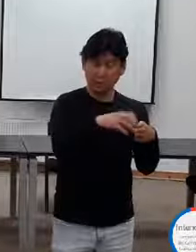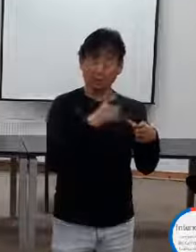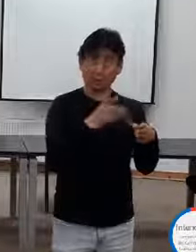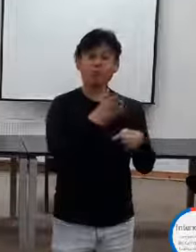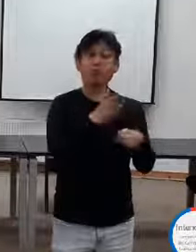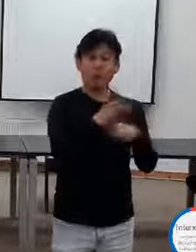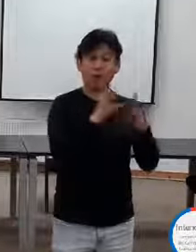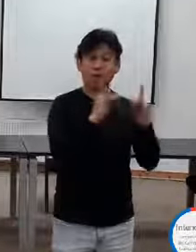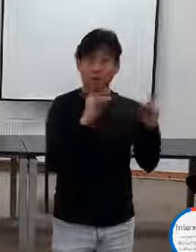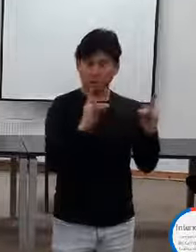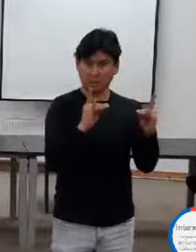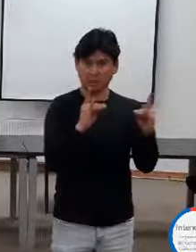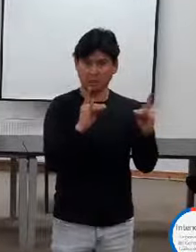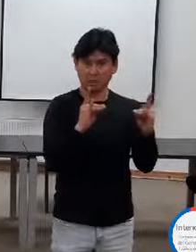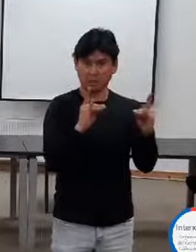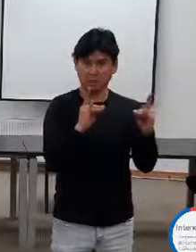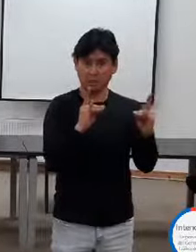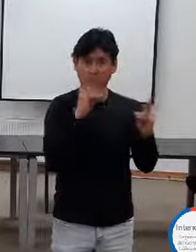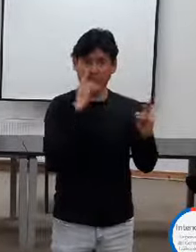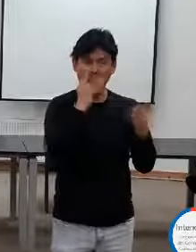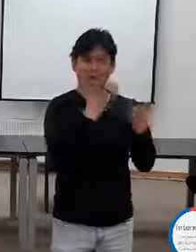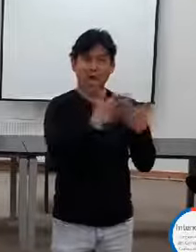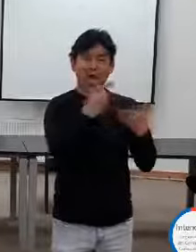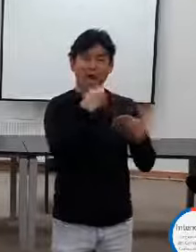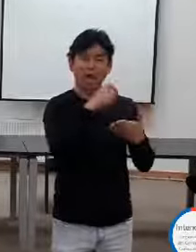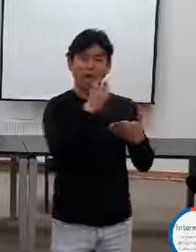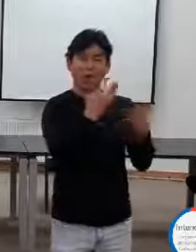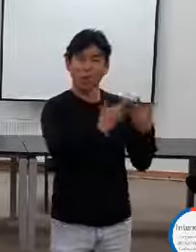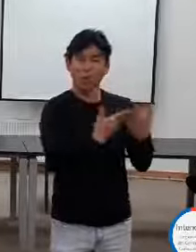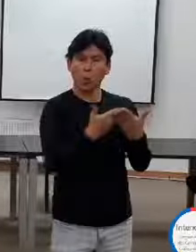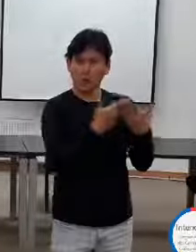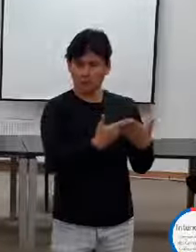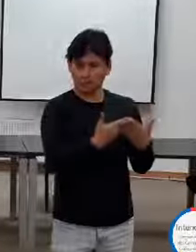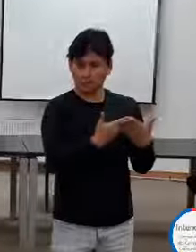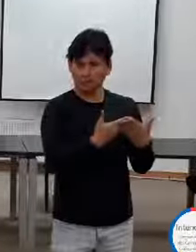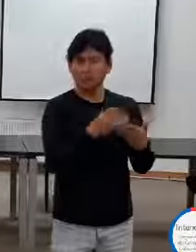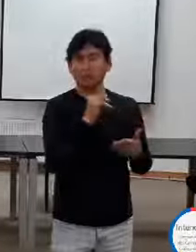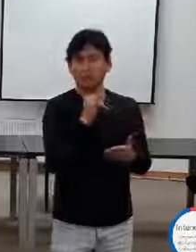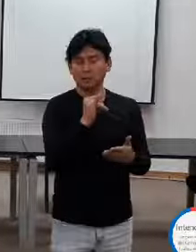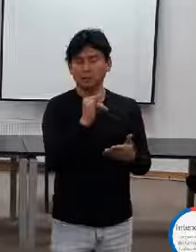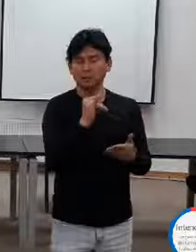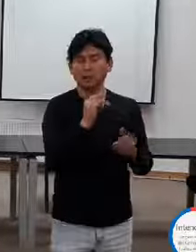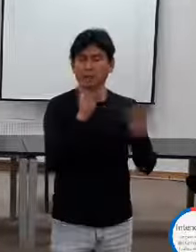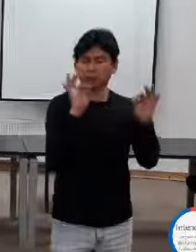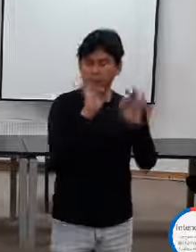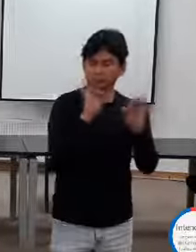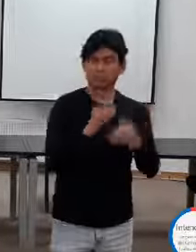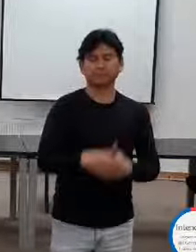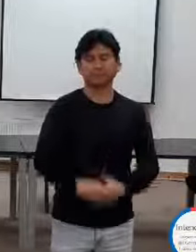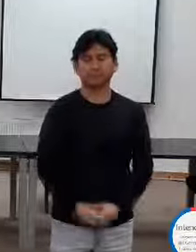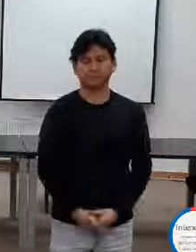en la comuna de Puerto Aysén haciendo el estudio epidemiológico y entregando las medidas sanitarias.